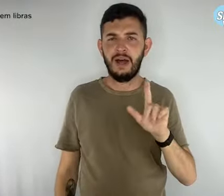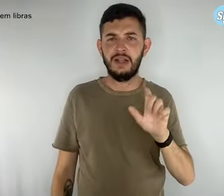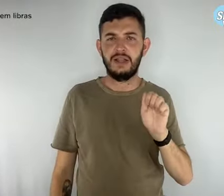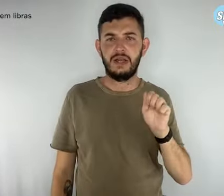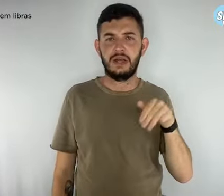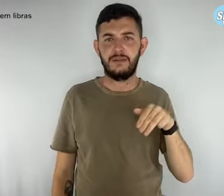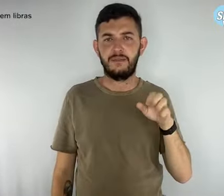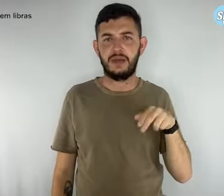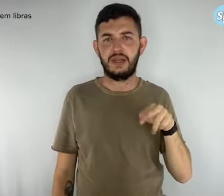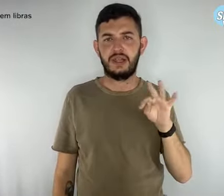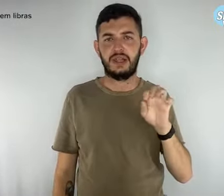em 21 de abril de